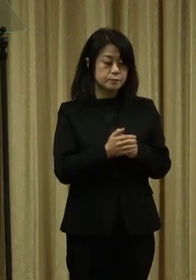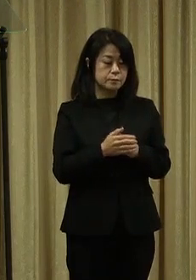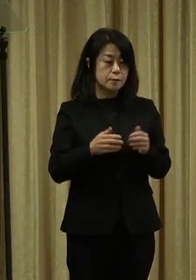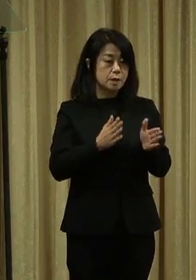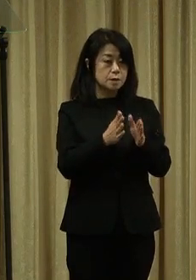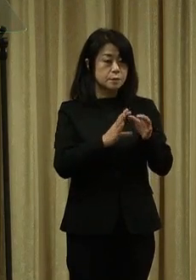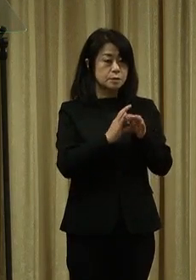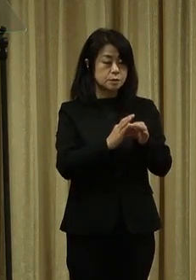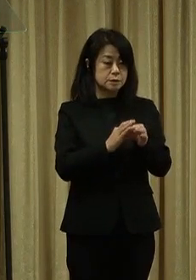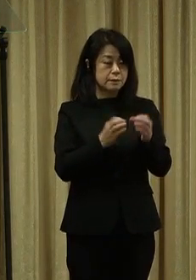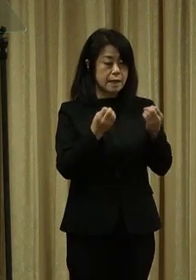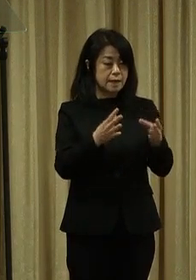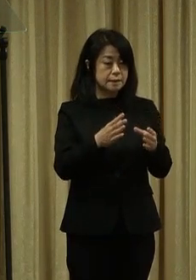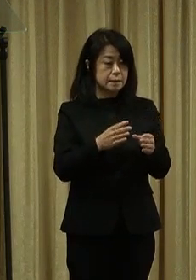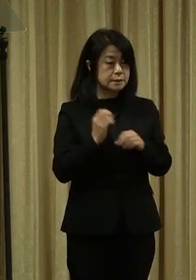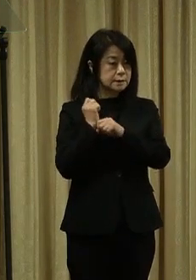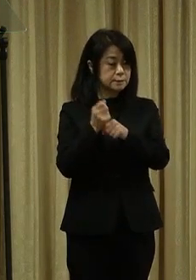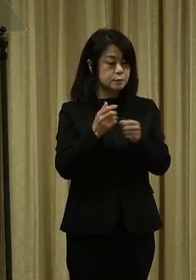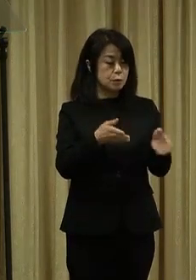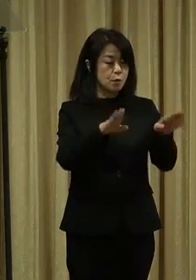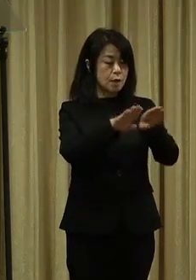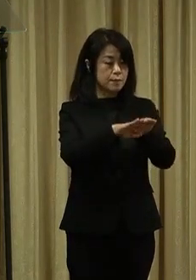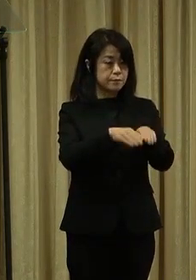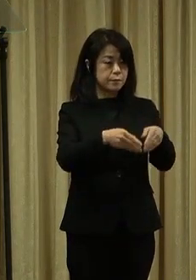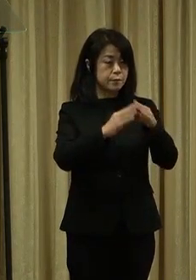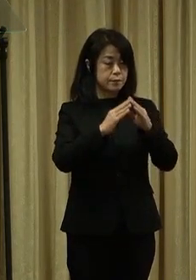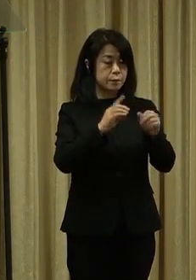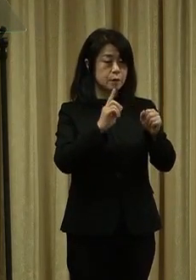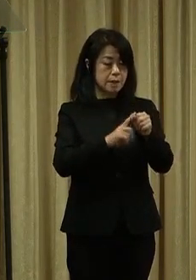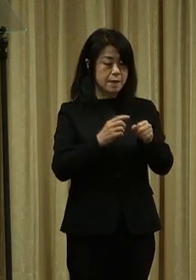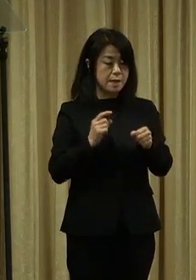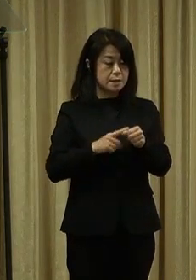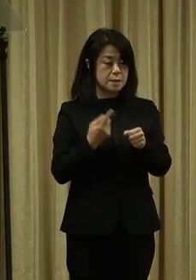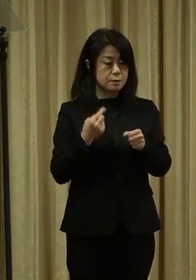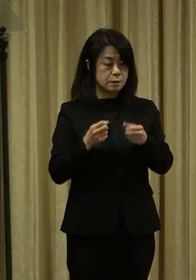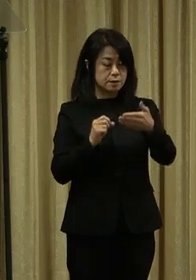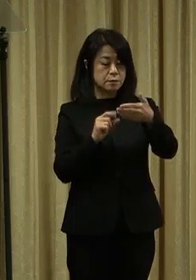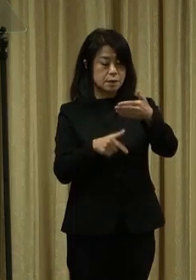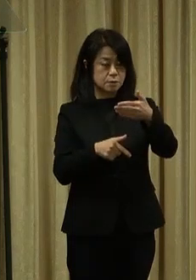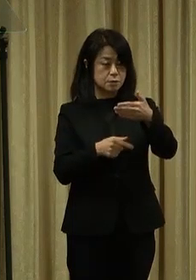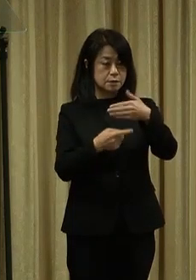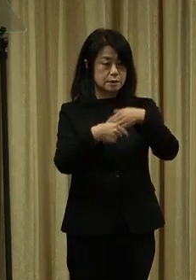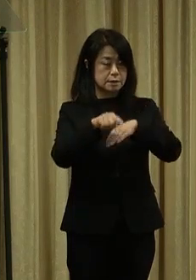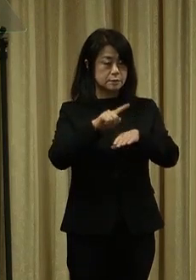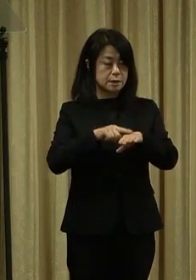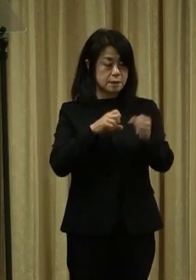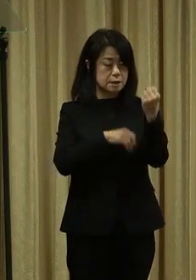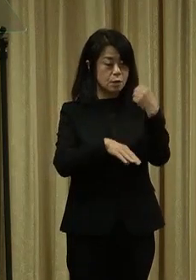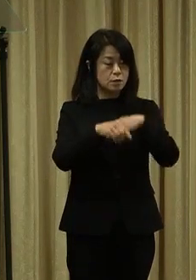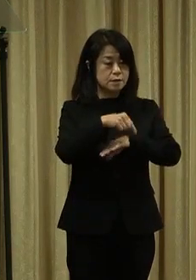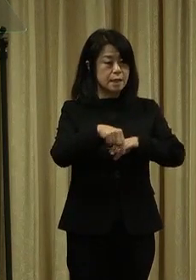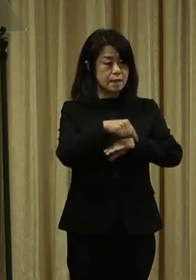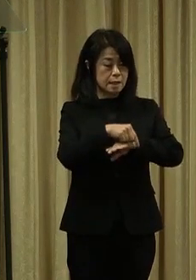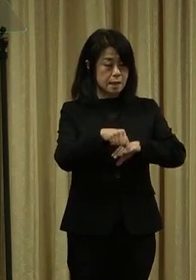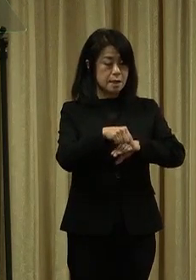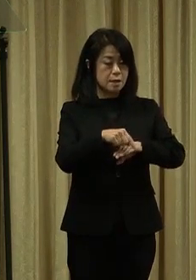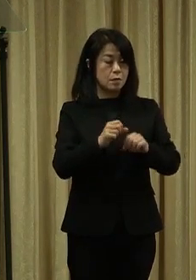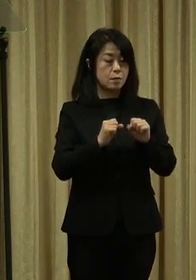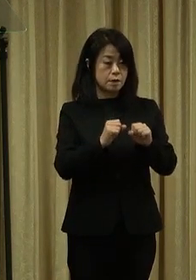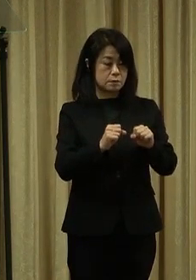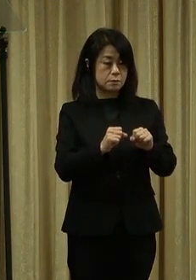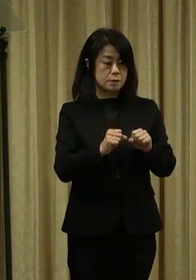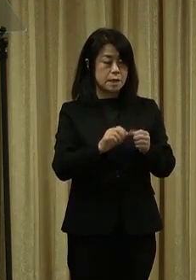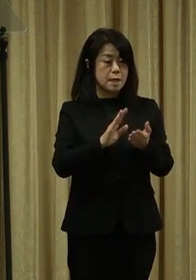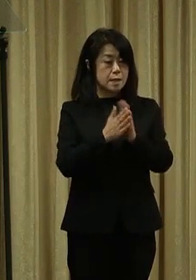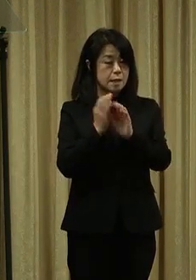ては新武道館の整備に向け昨年9月に改定した基本計画に基づき基本設計を実施するほか